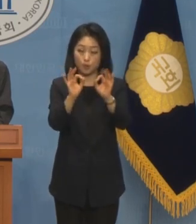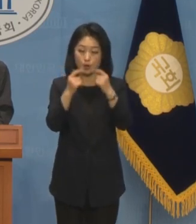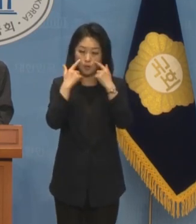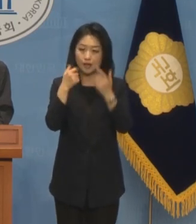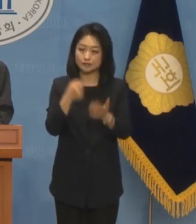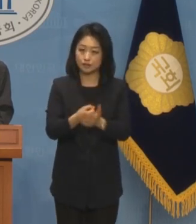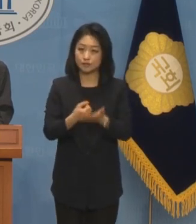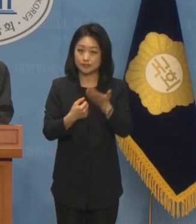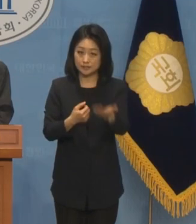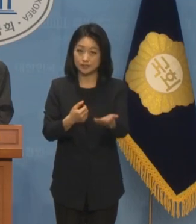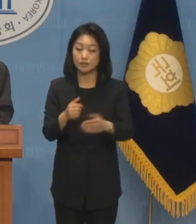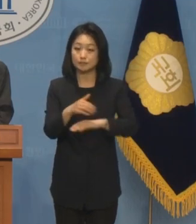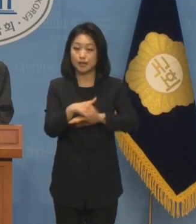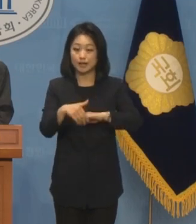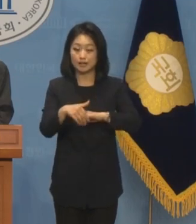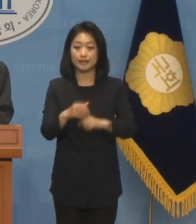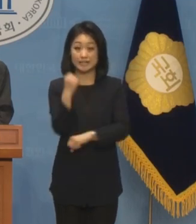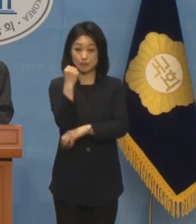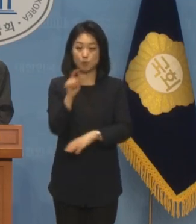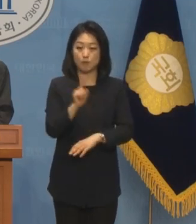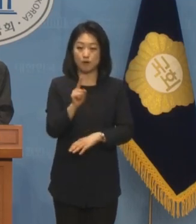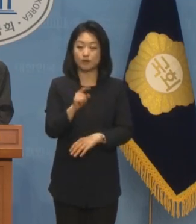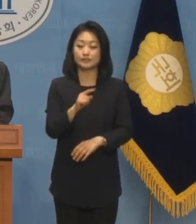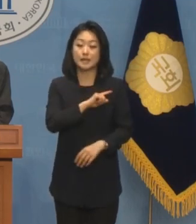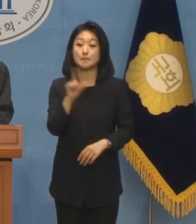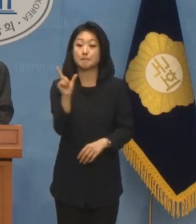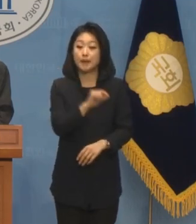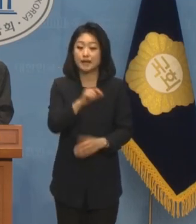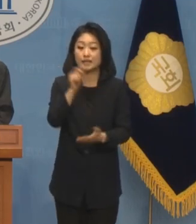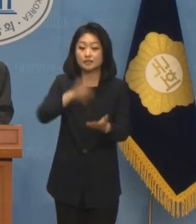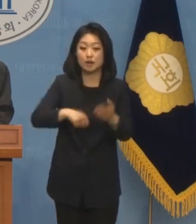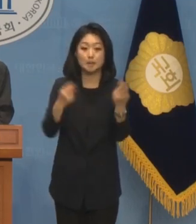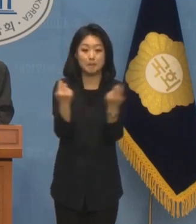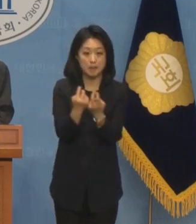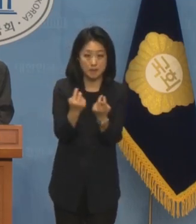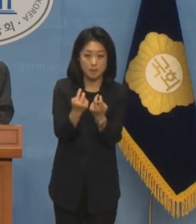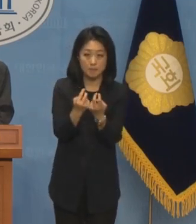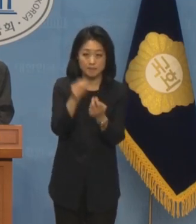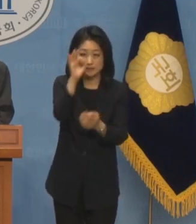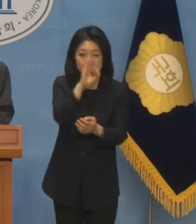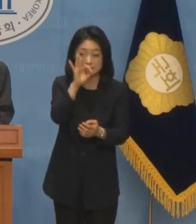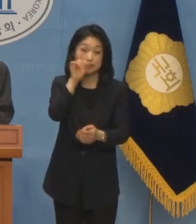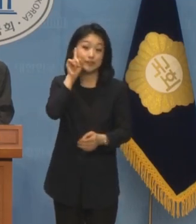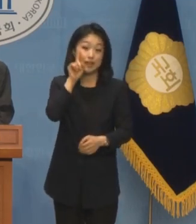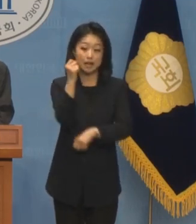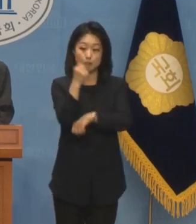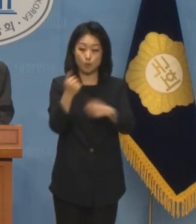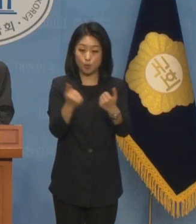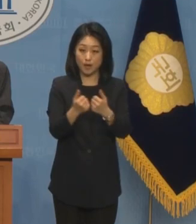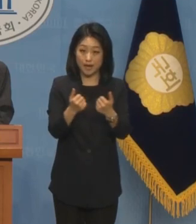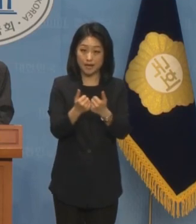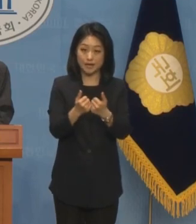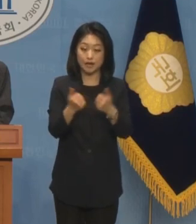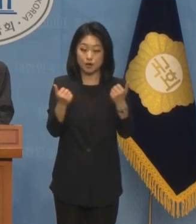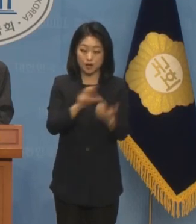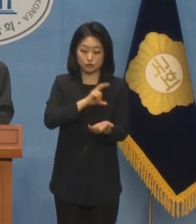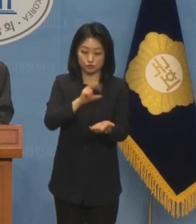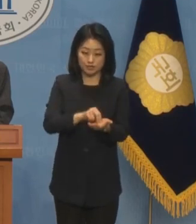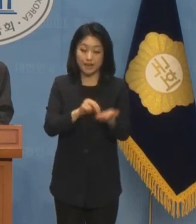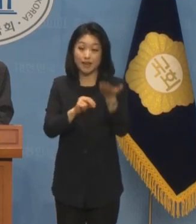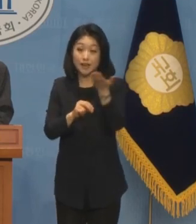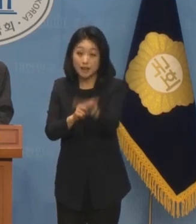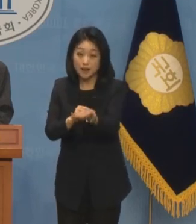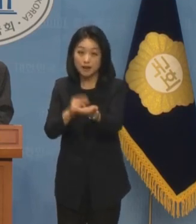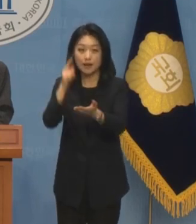기본적으로 아까 말씀드렸던 대로 가장 빨리 처리할 수 있는 방법을 찾아서 내일 보내 이에 안건으로 처리한다